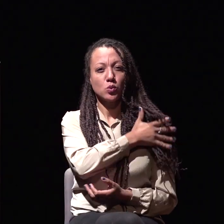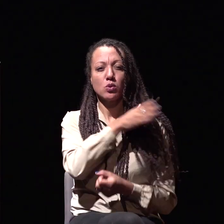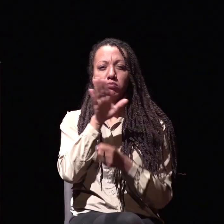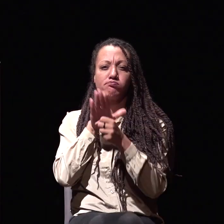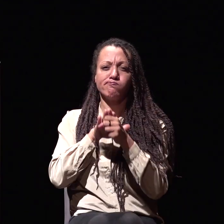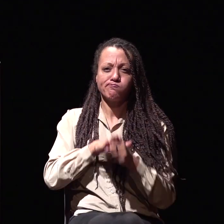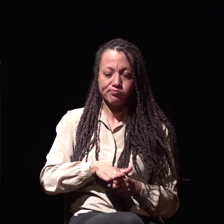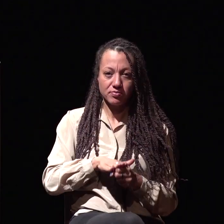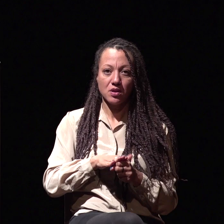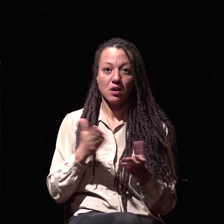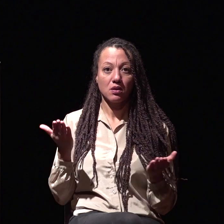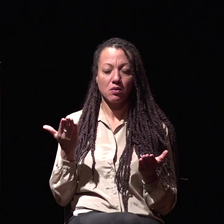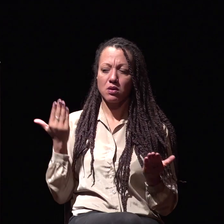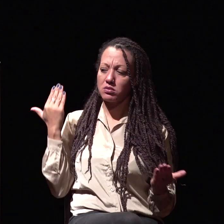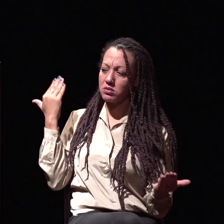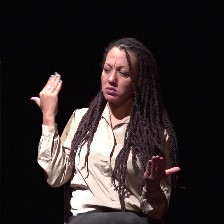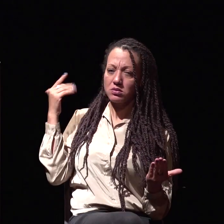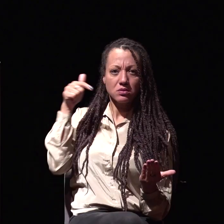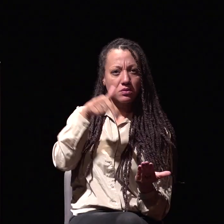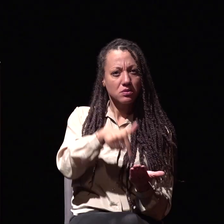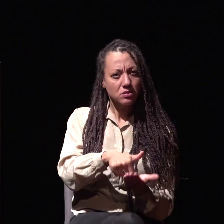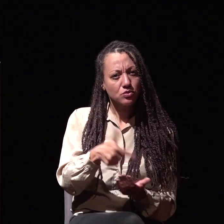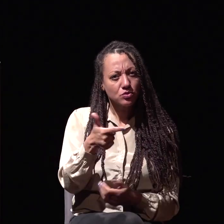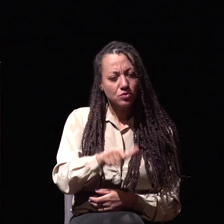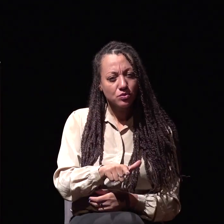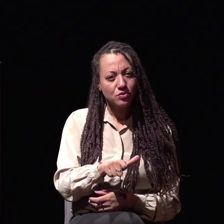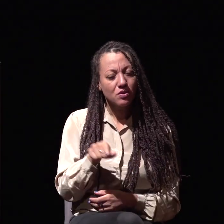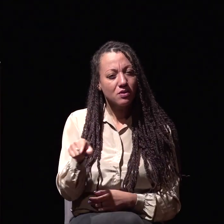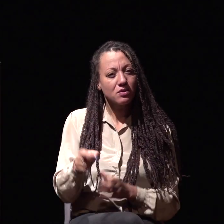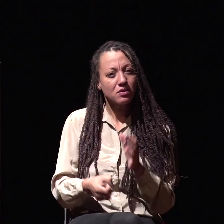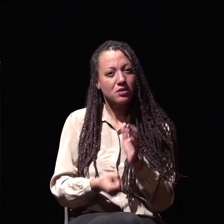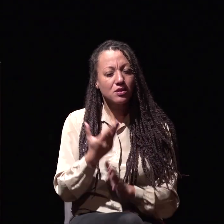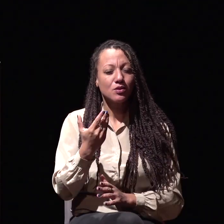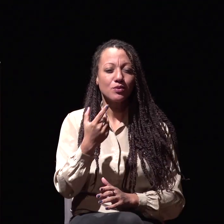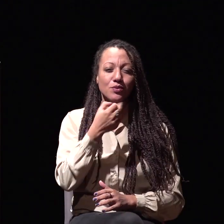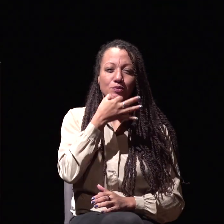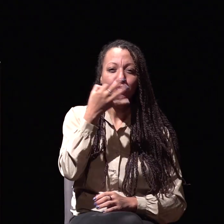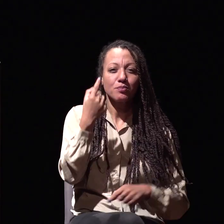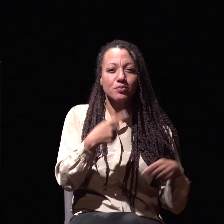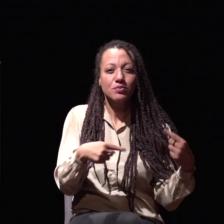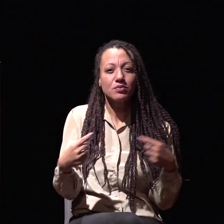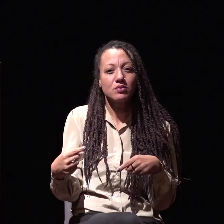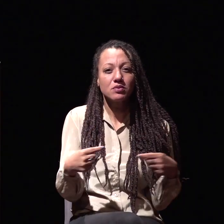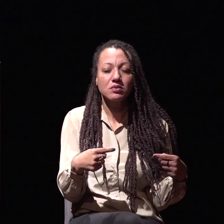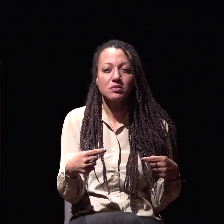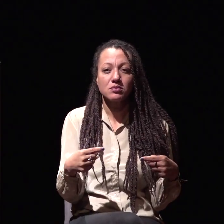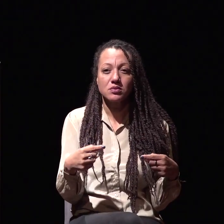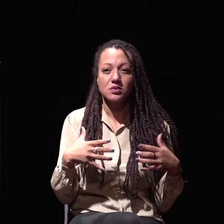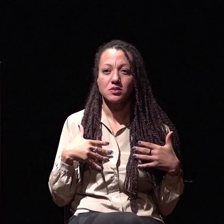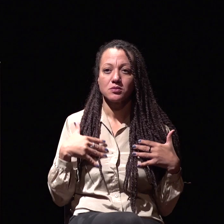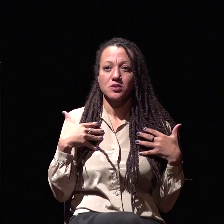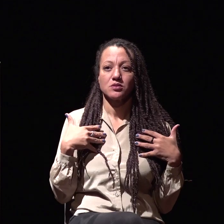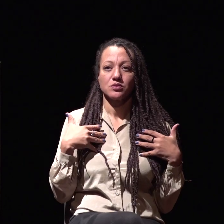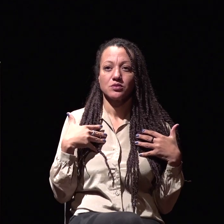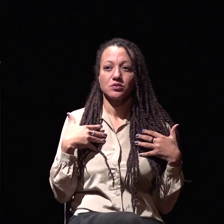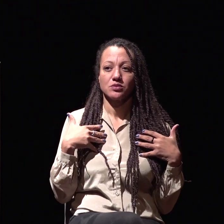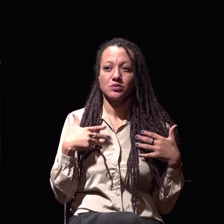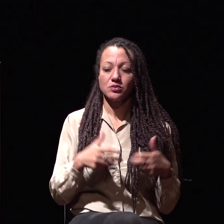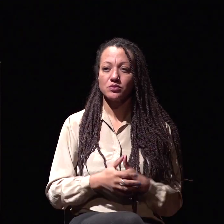volta a assombrar o país, ela criara a arquitetura cênica para o polêmico e animado